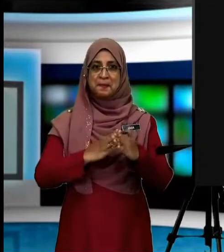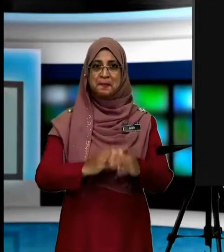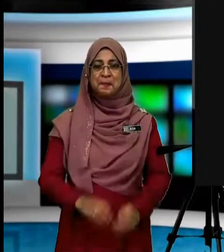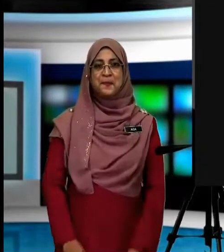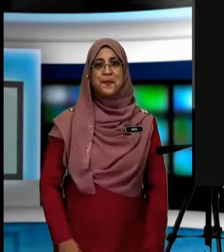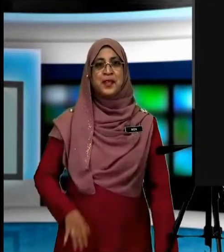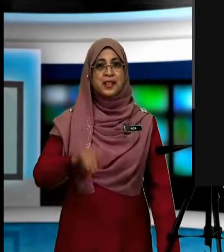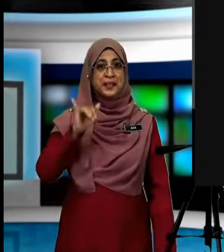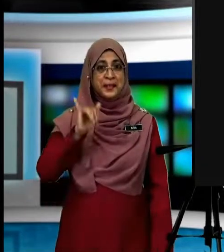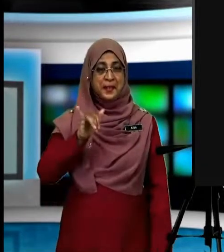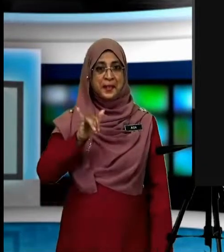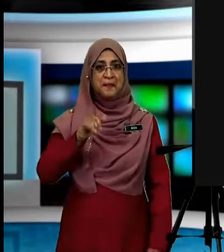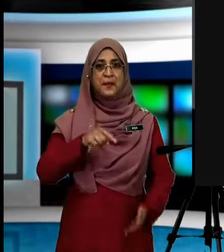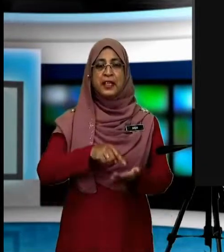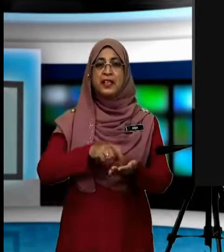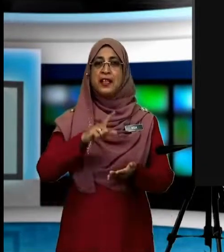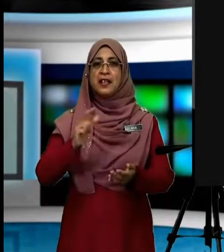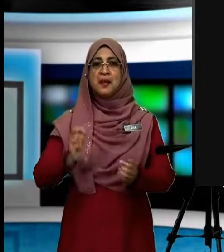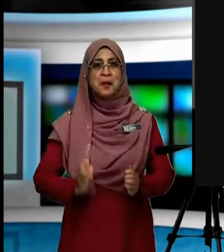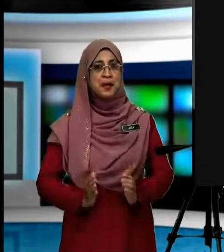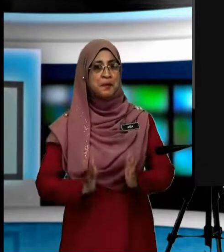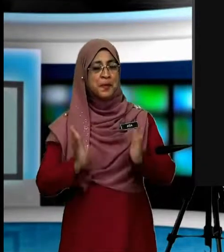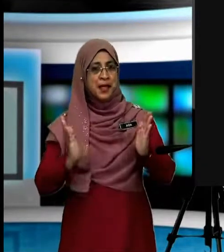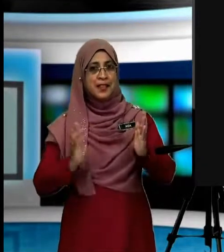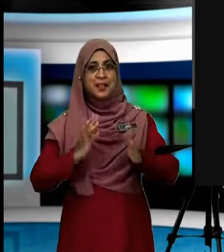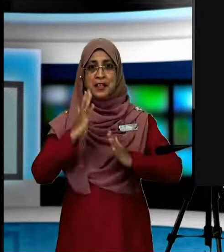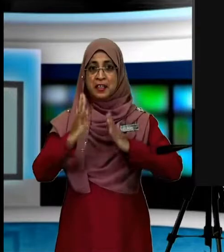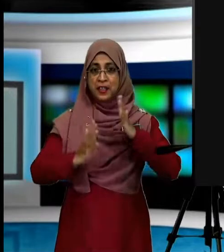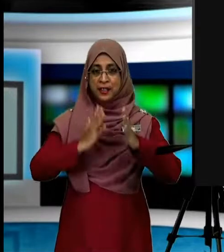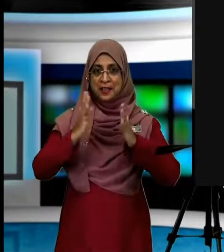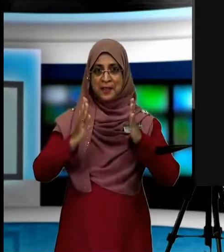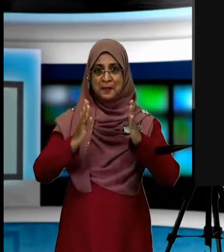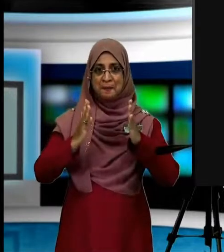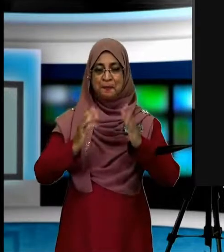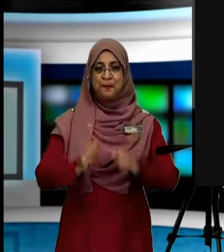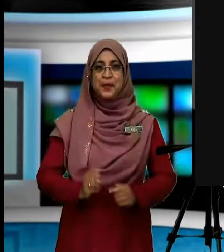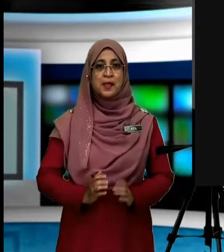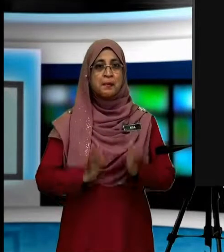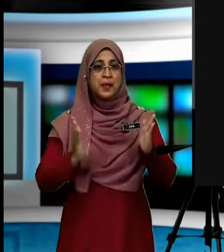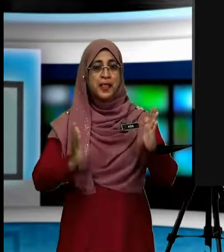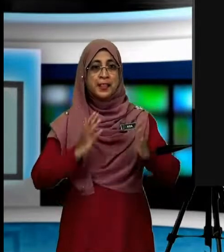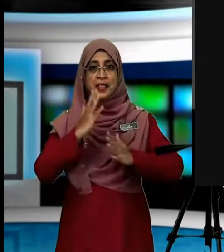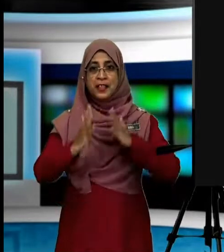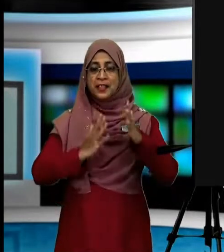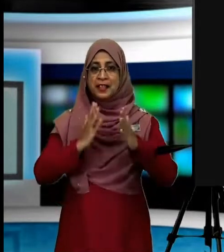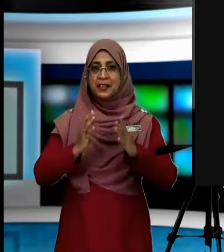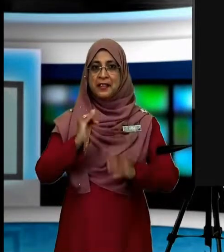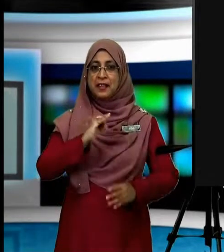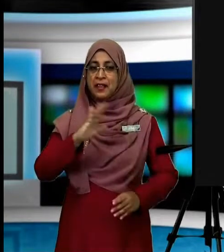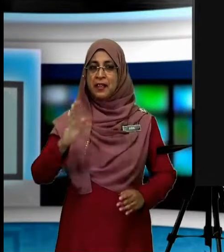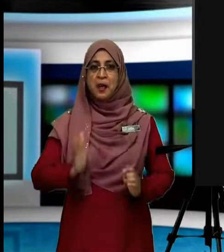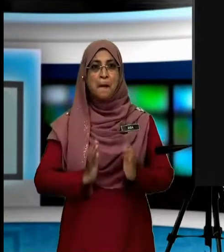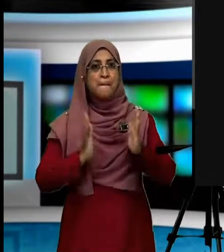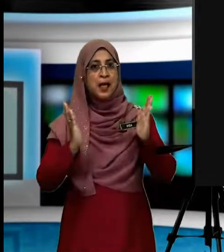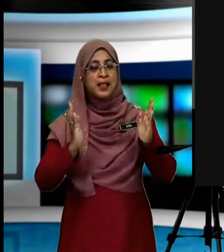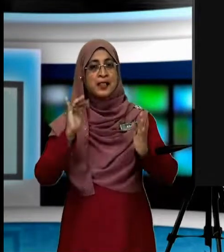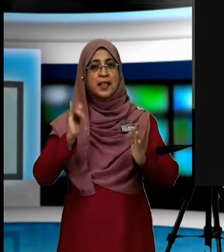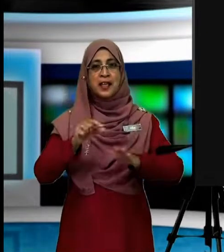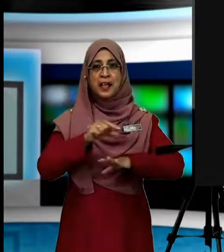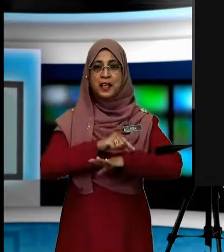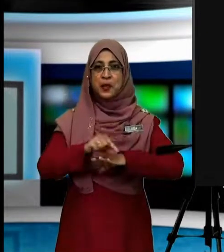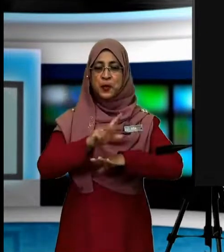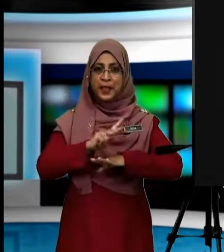tangannya Oh ya inilah bahasa isyarat bahasa isyarat ialah